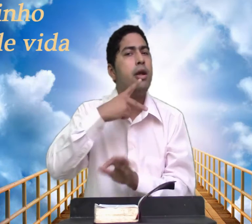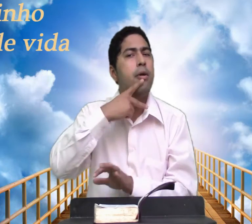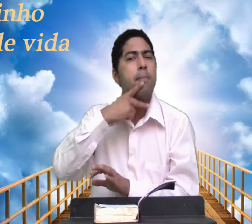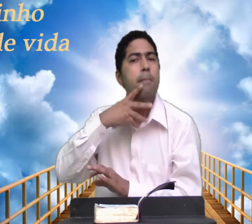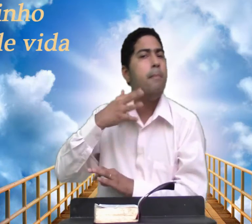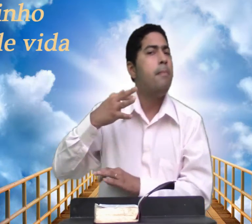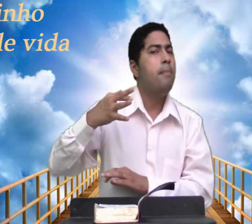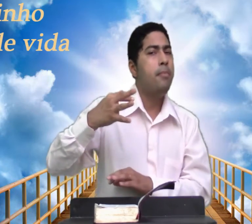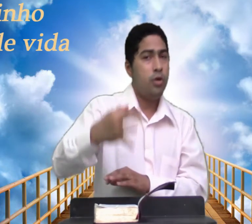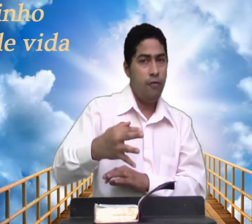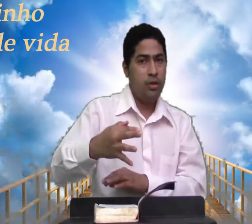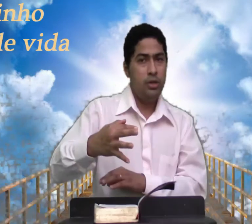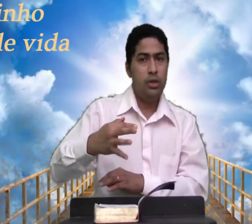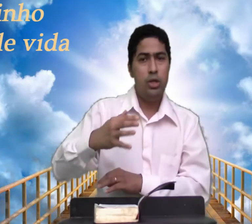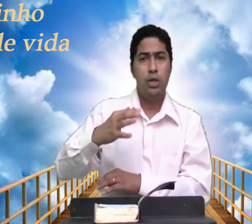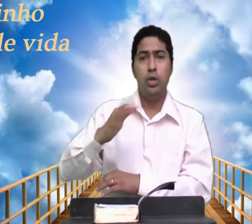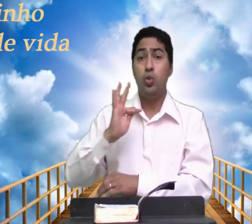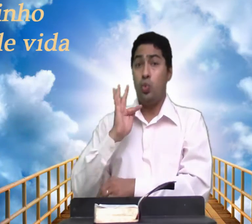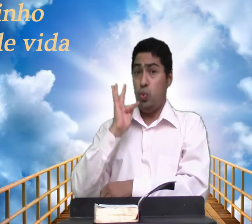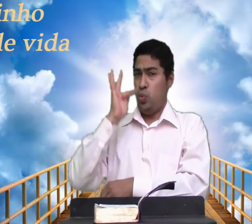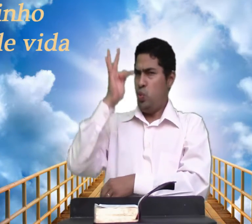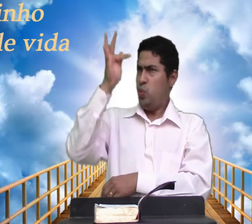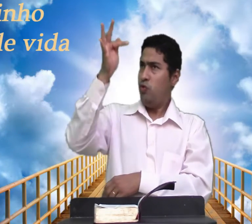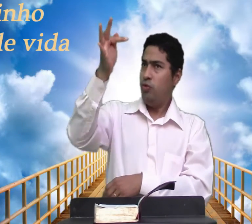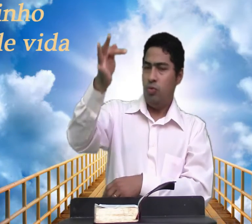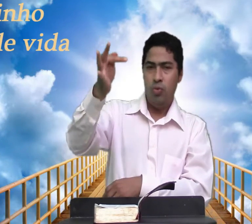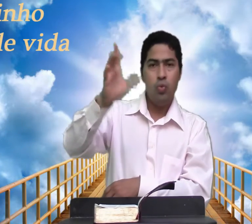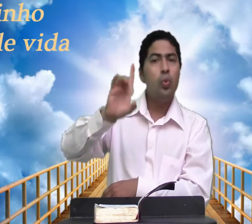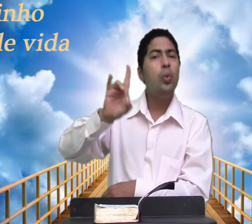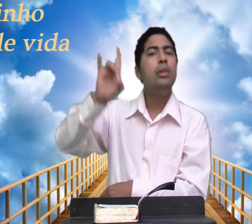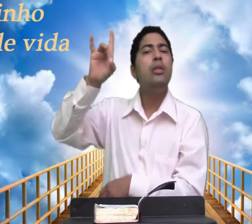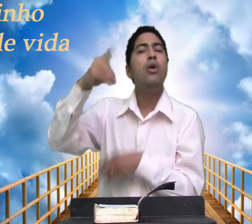Deus faz, que no futuro Ele nos enviaria